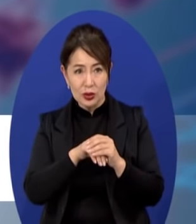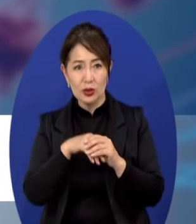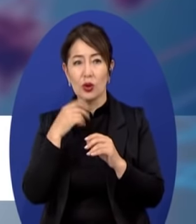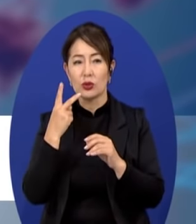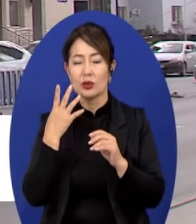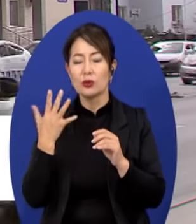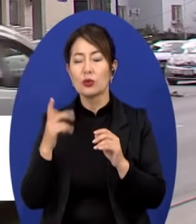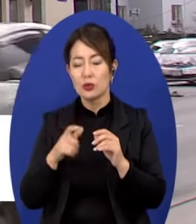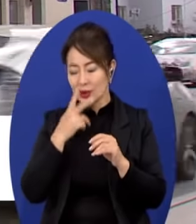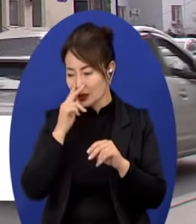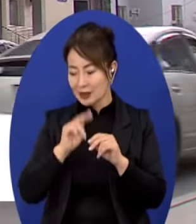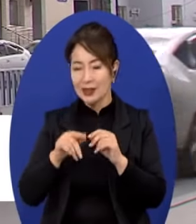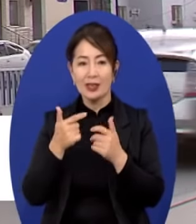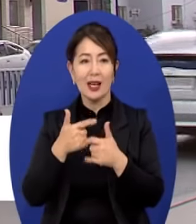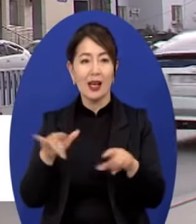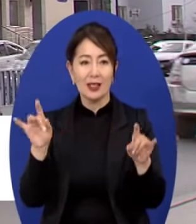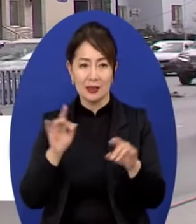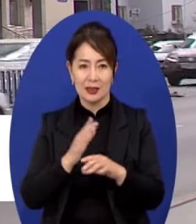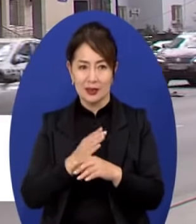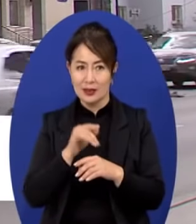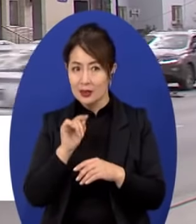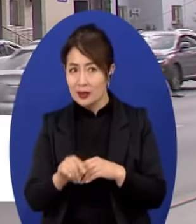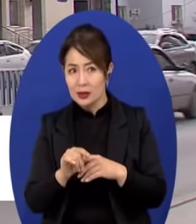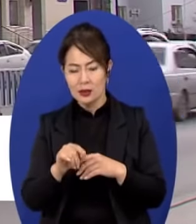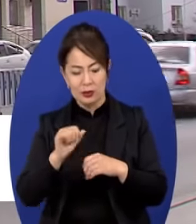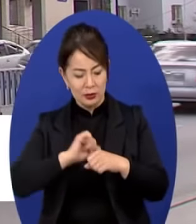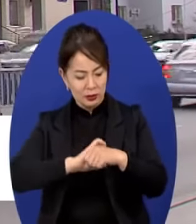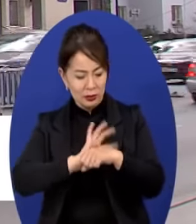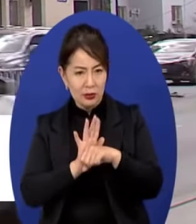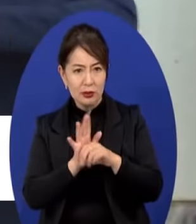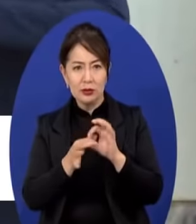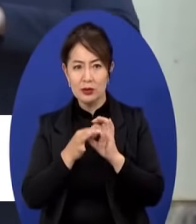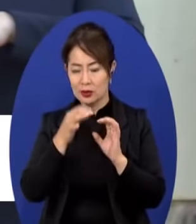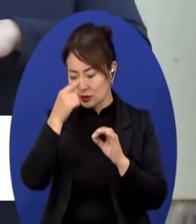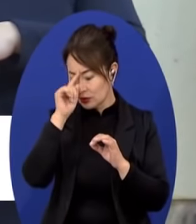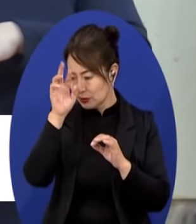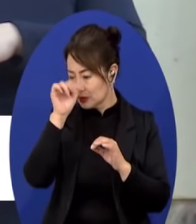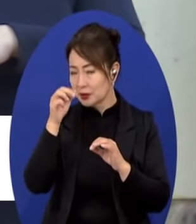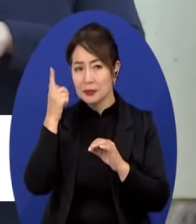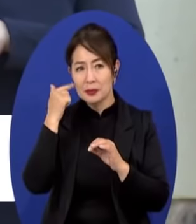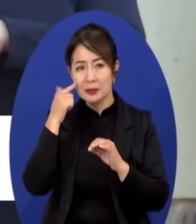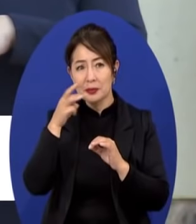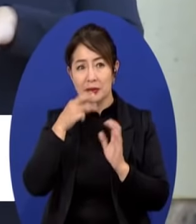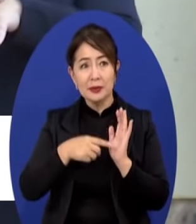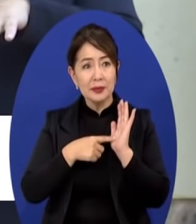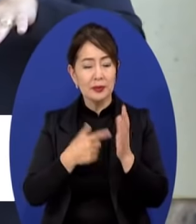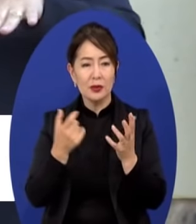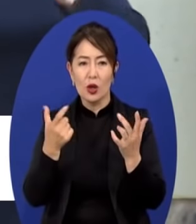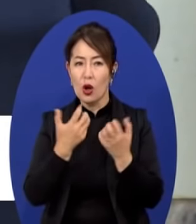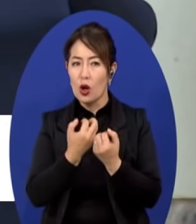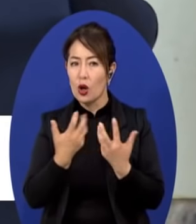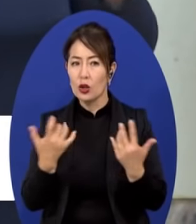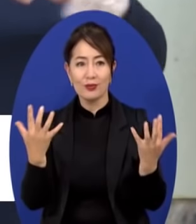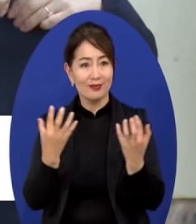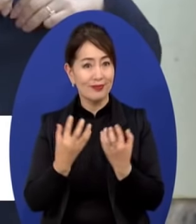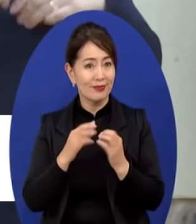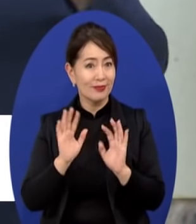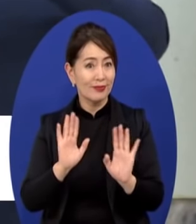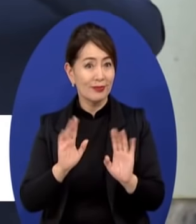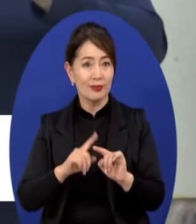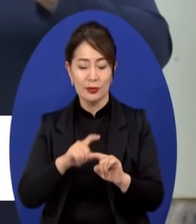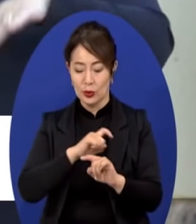хяналтаас гараад байна. Коронавирусын цар тахлын улмаас эрүүл мэндийн яам шуурхай ажтаа бас өдөр бүр мэдээлэл өгч олноороо цуглуулахгүй байх, хувийн ариун